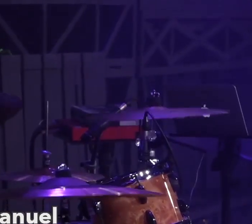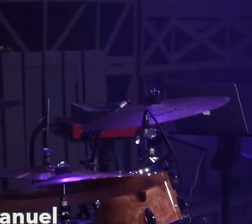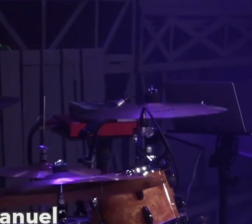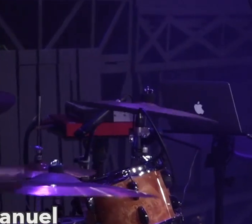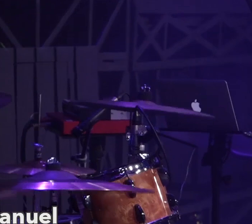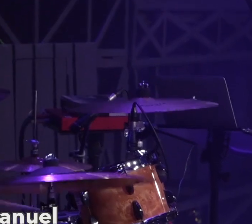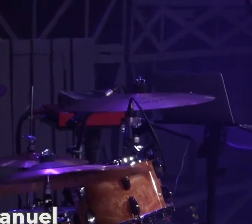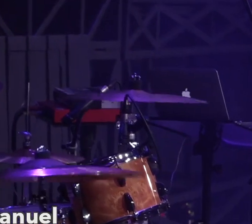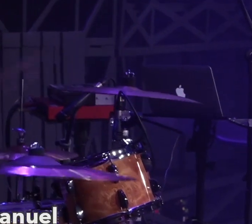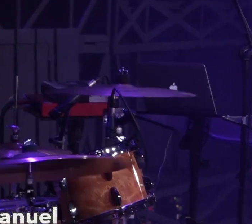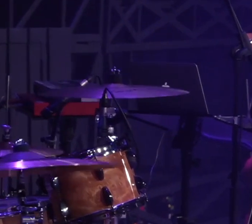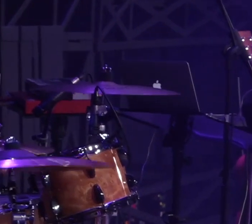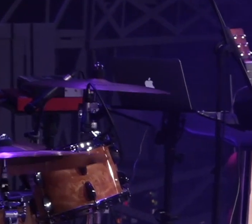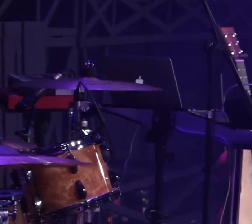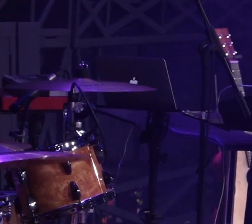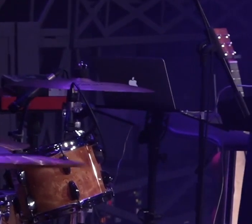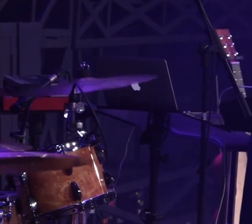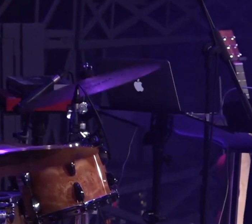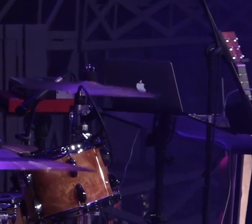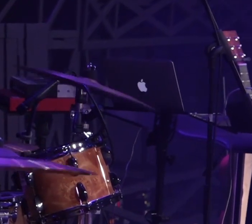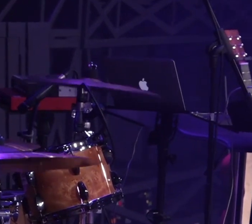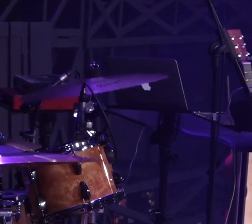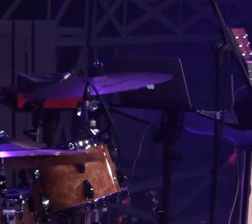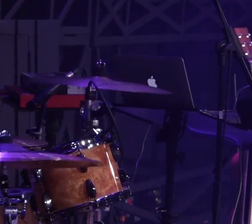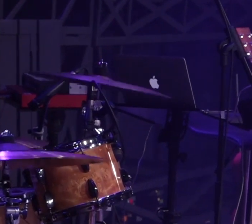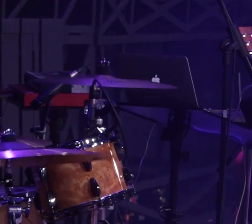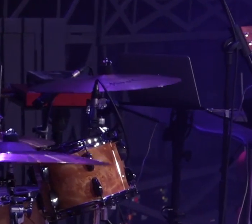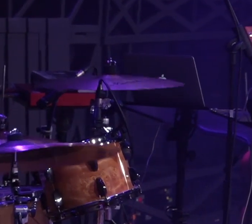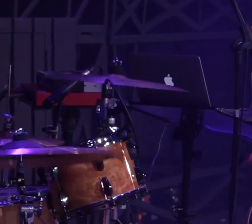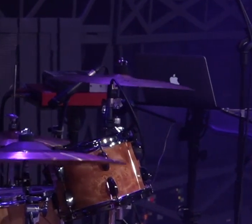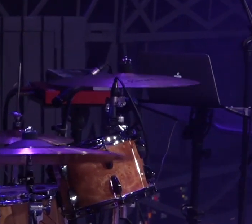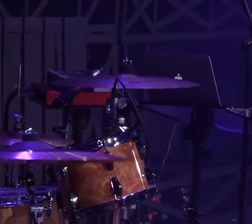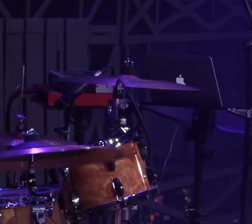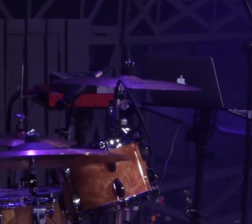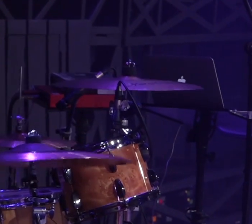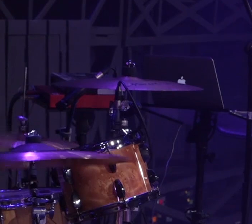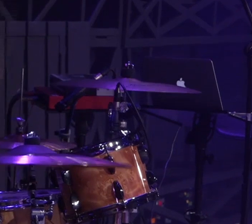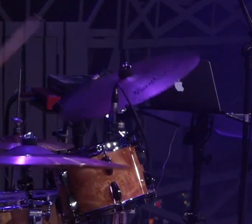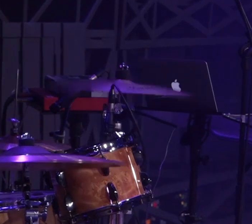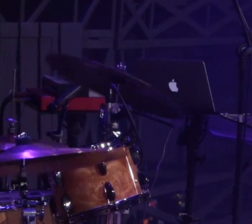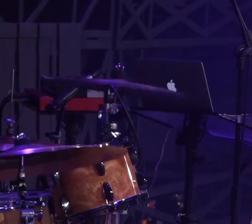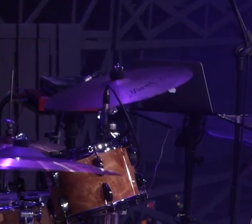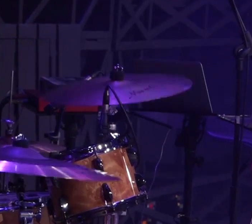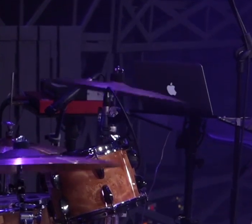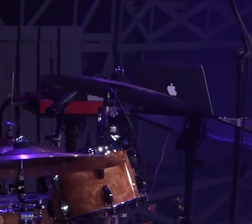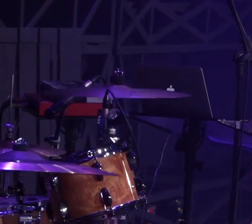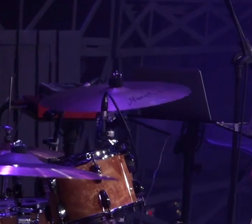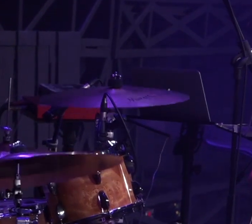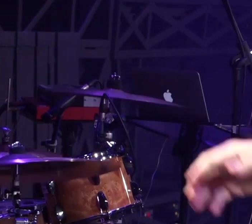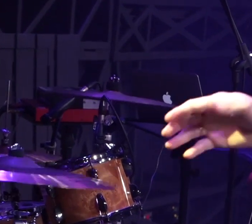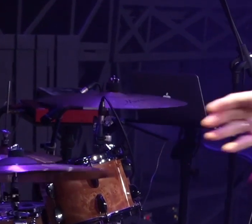Haleluya. Kau Allah yang beserta kami. Kau Allah